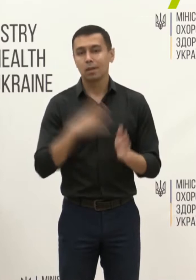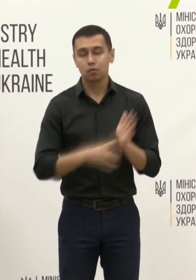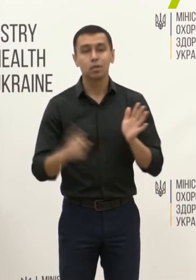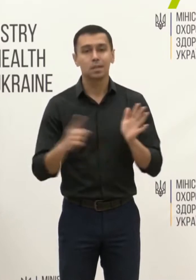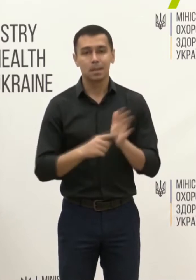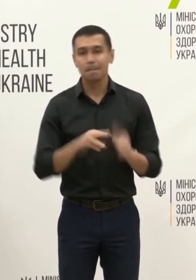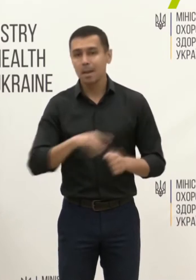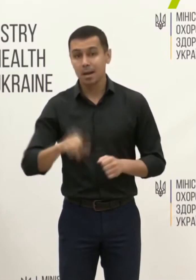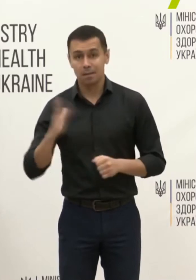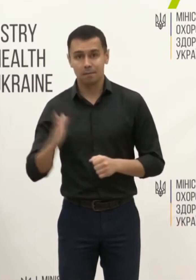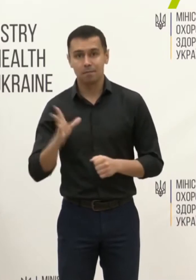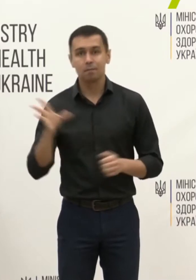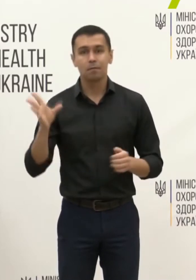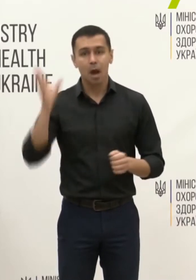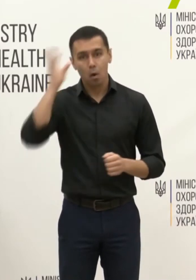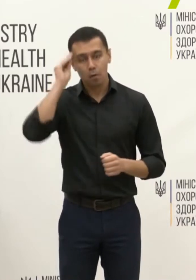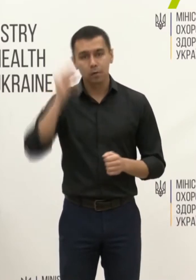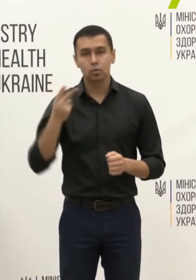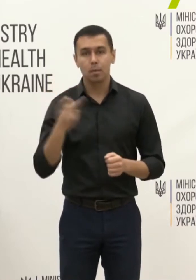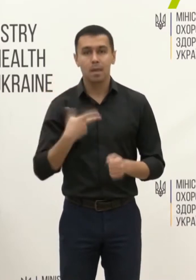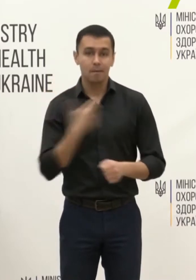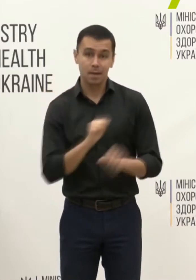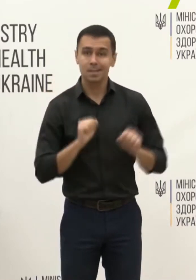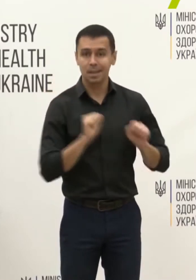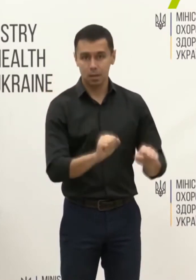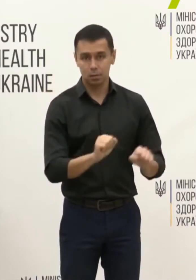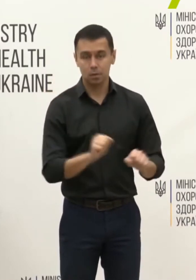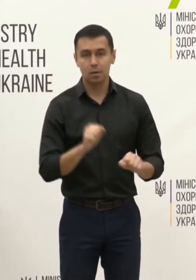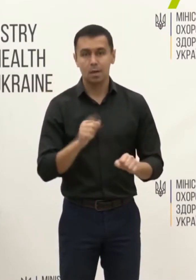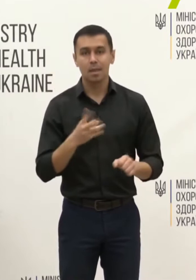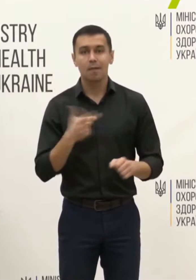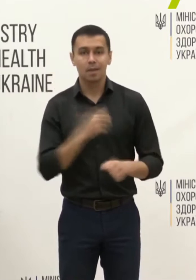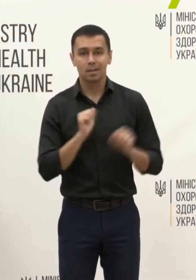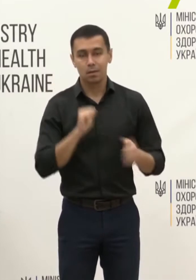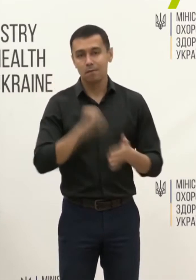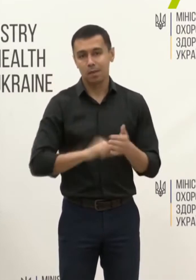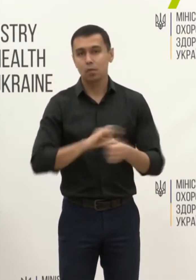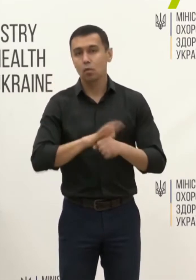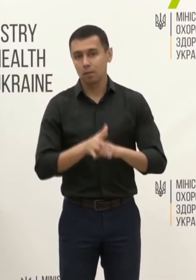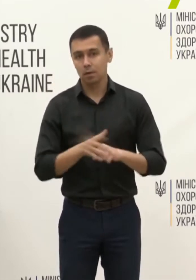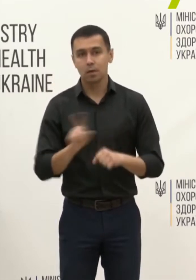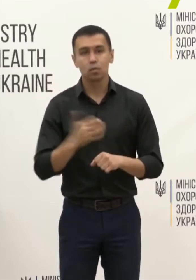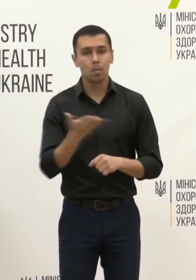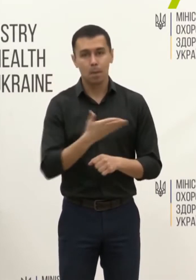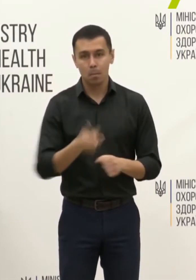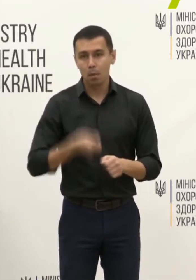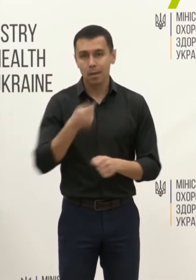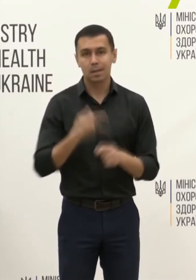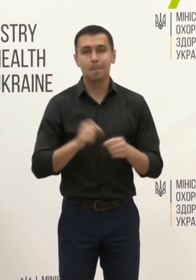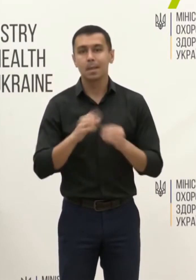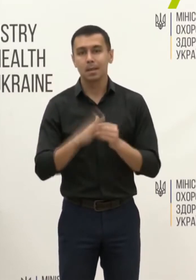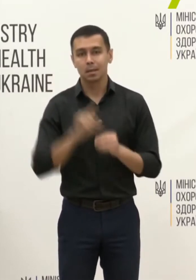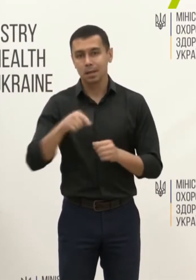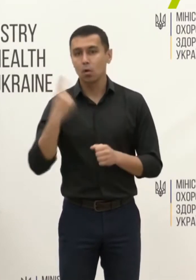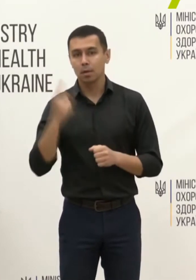296 мільярдів врахована сума на вакцинацію. На вакцинацію від ковіду. Те, що ми подали, це